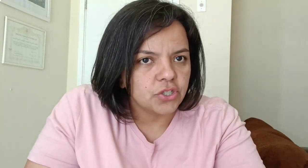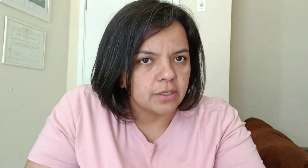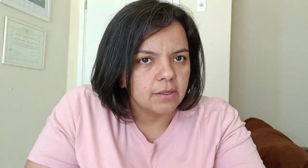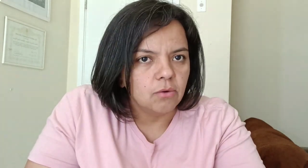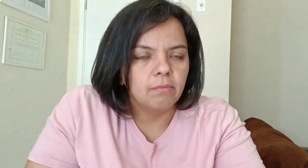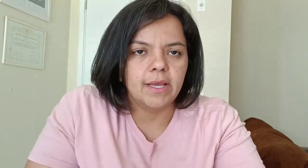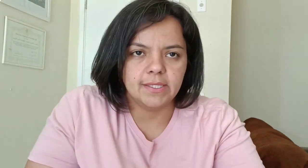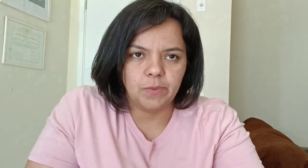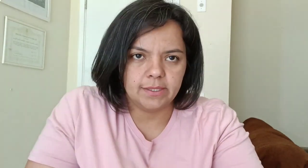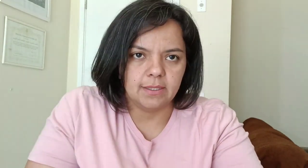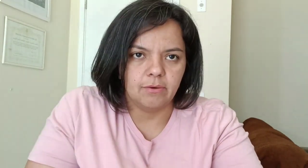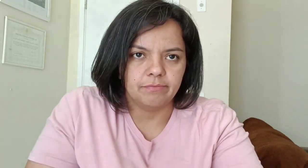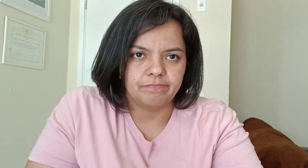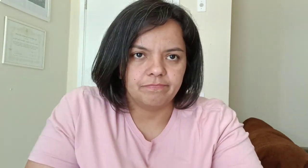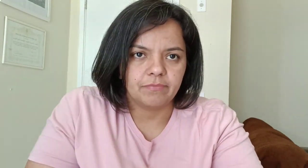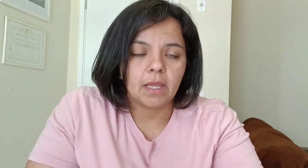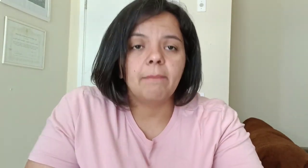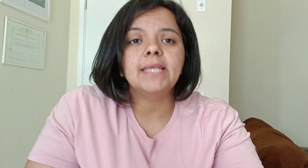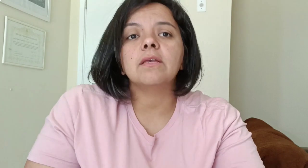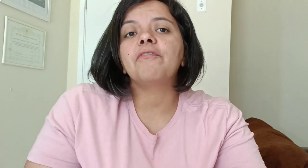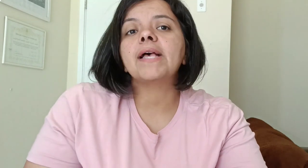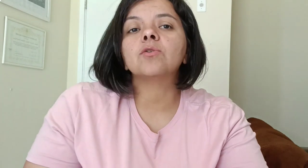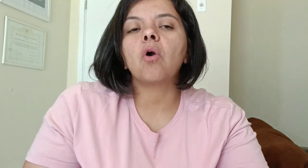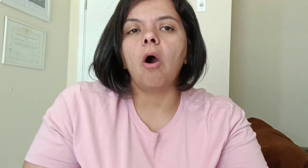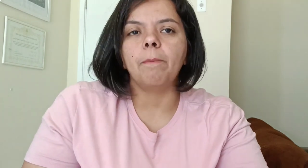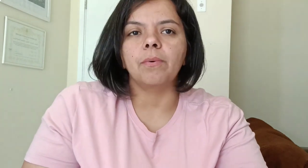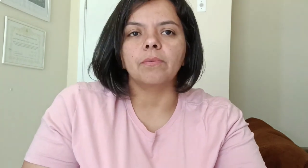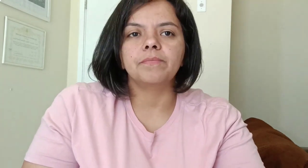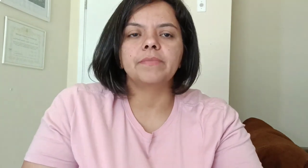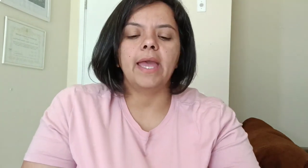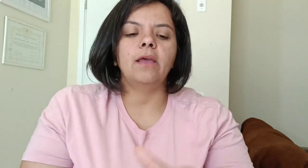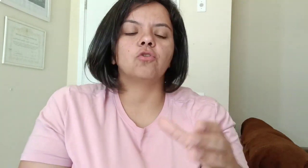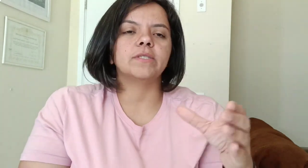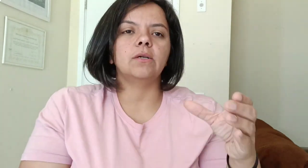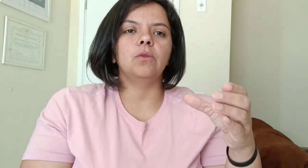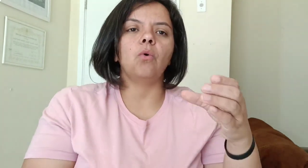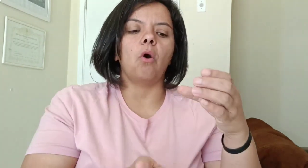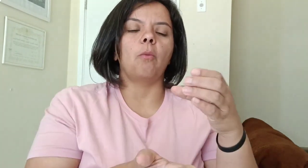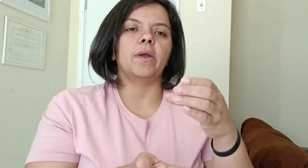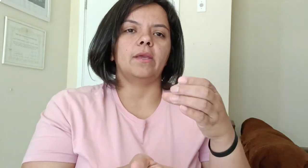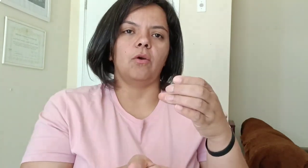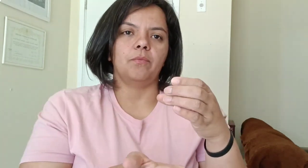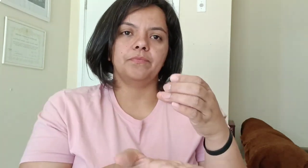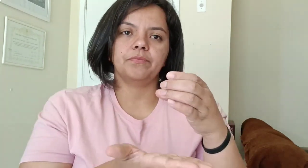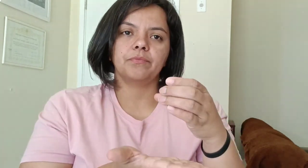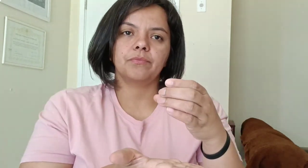exige uma expressão. Mas se eu faço copo, né? Eu tô segurando um copo aqui, ó.